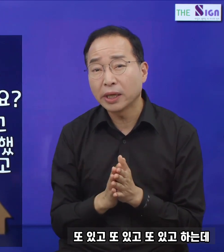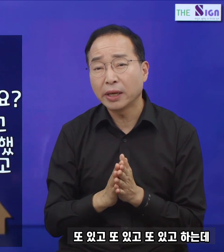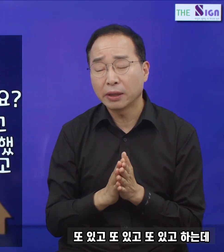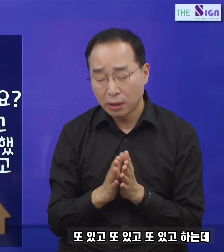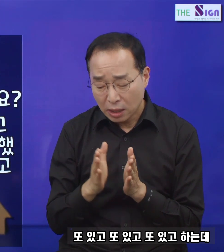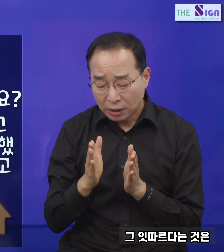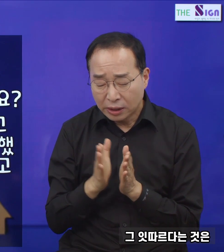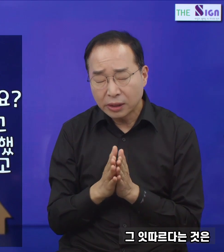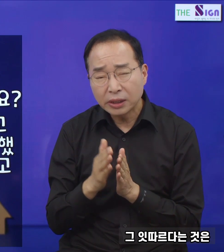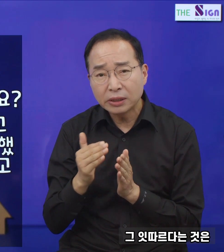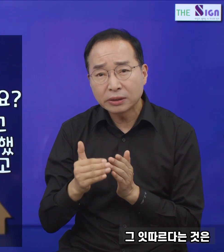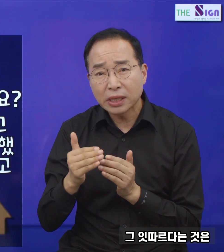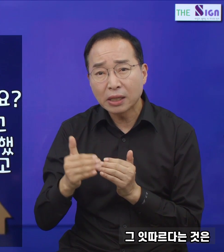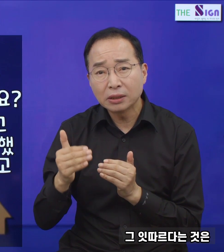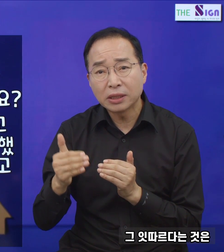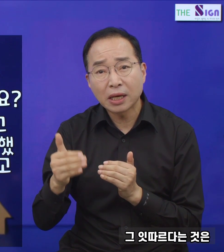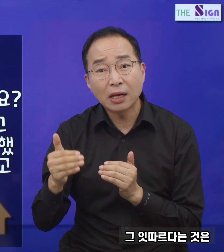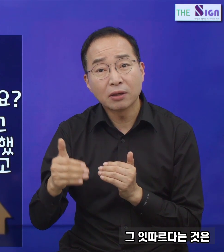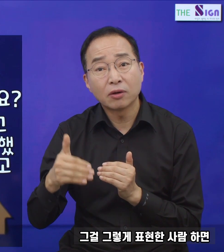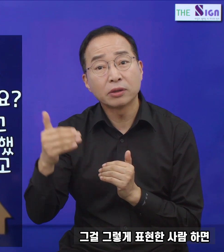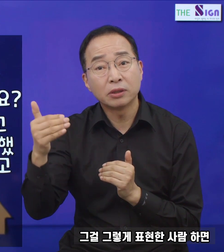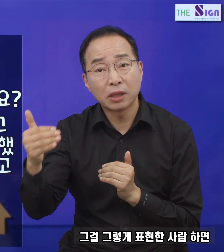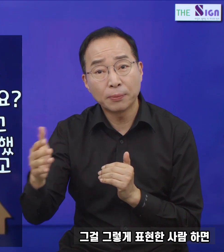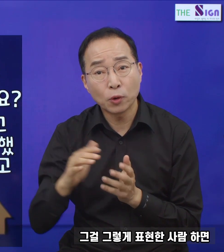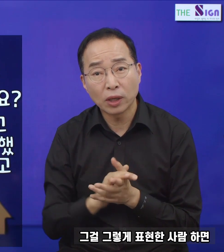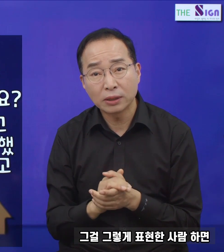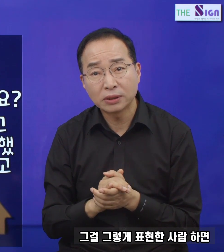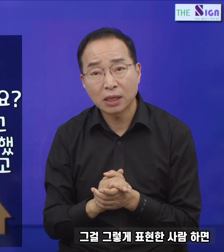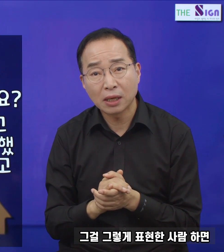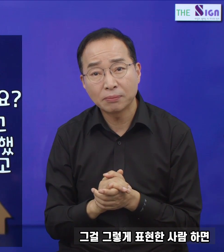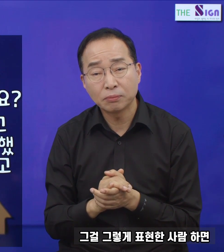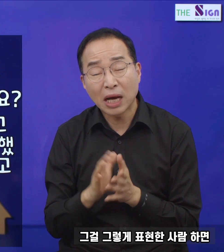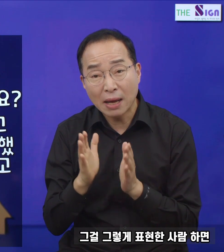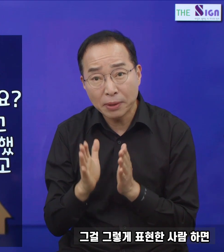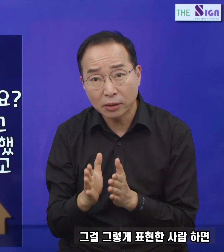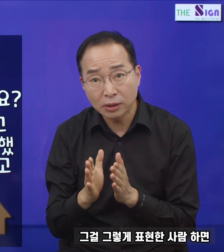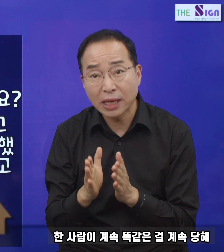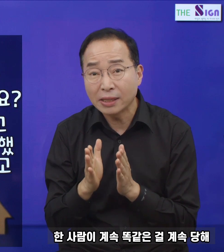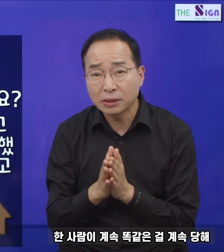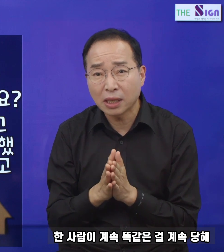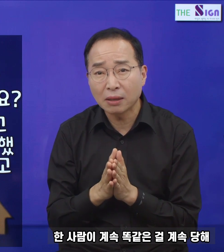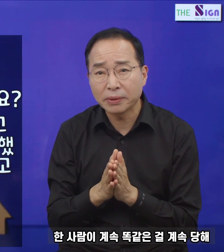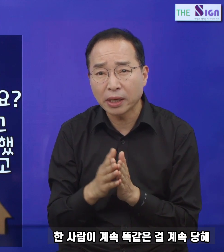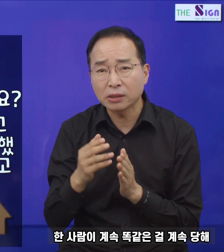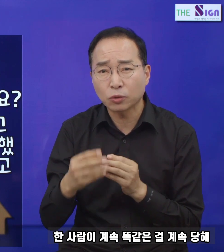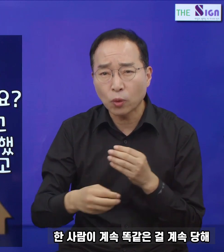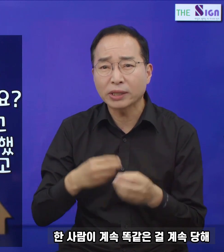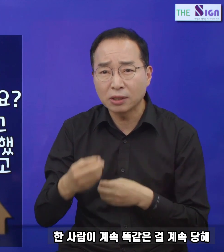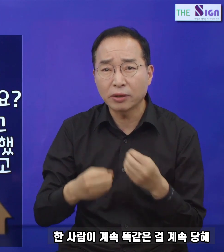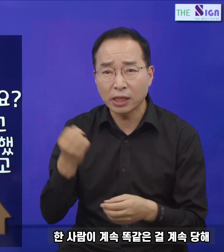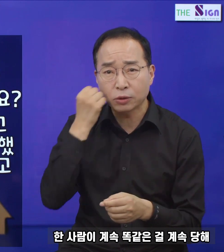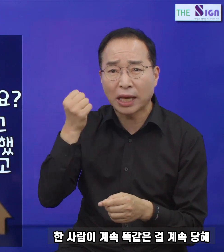하는데 그 잇따르다라는 거를 그렇게 표현한 사람 하면은 한 사람이 계속 똑같은 걸 계속